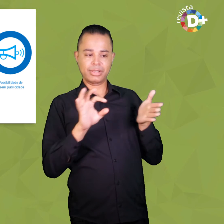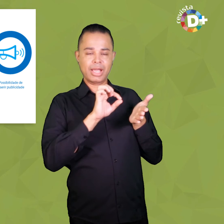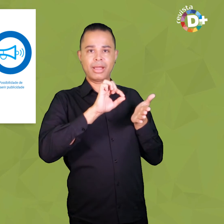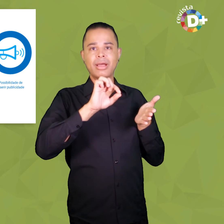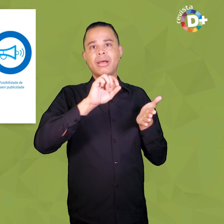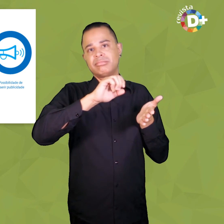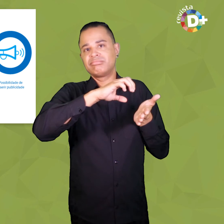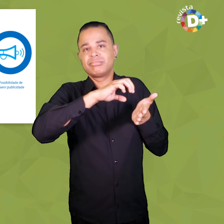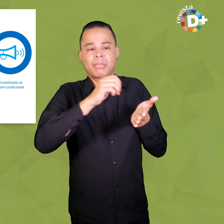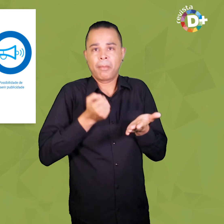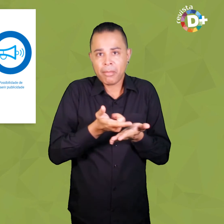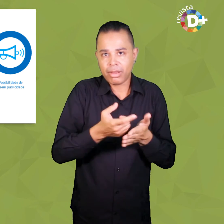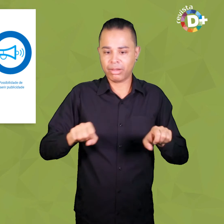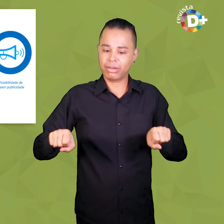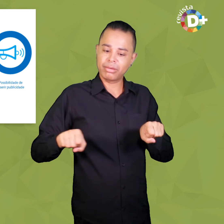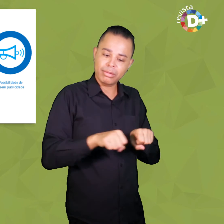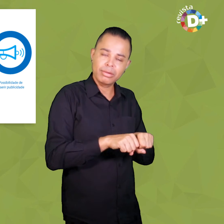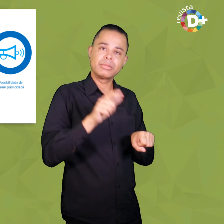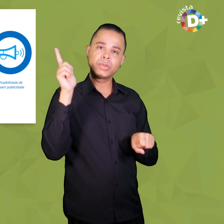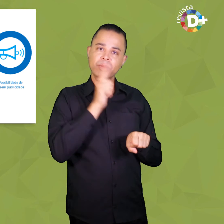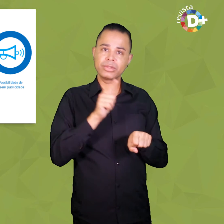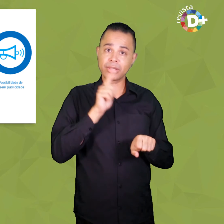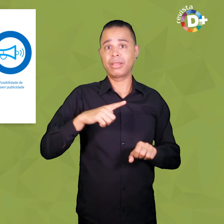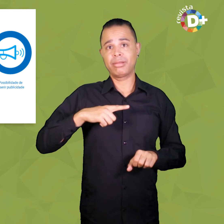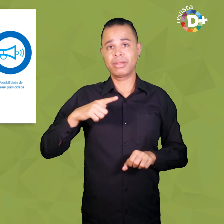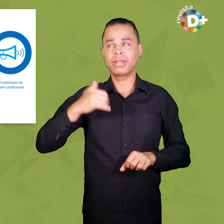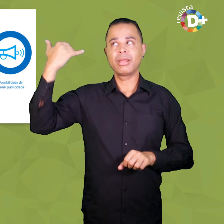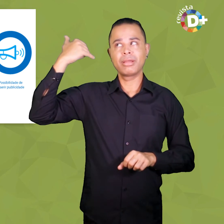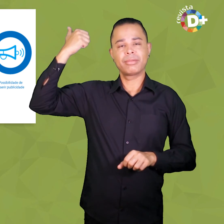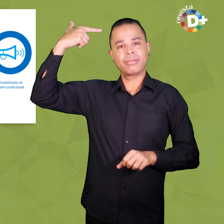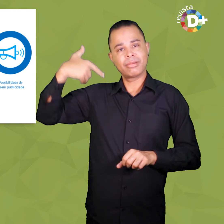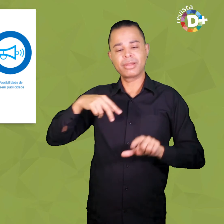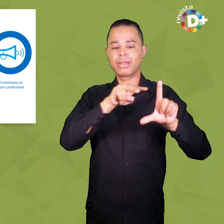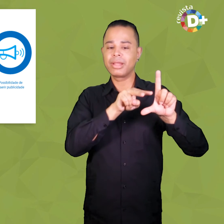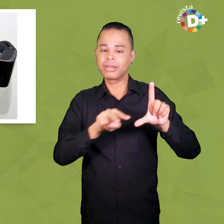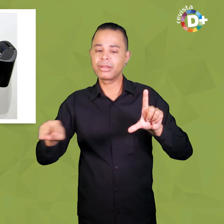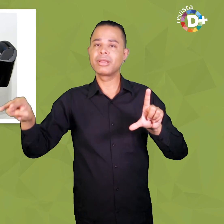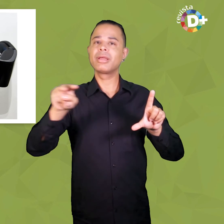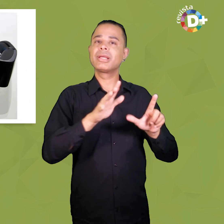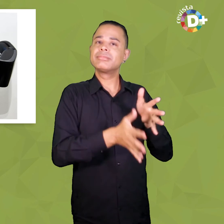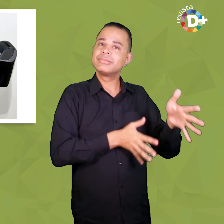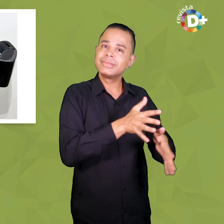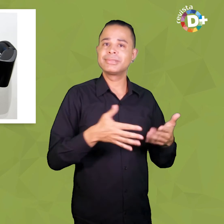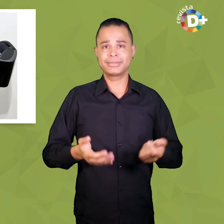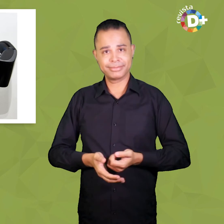recurso da audiodescrição legenda libra o aplicativo para